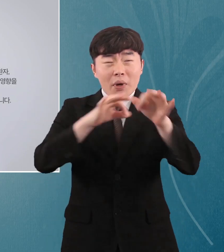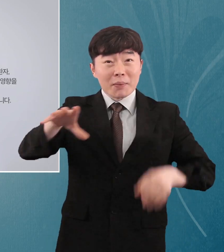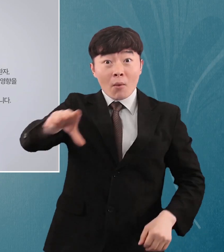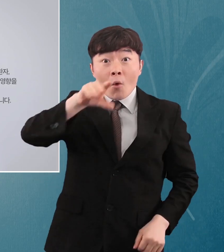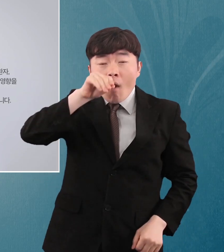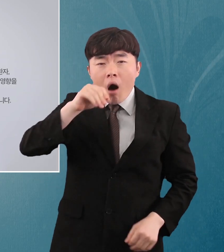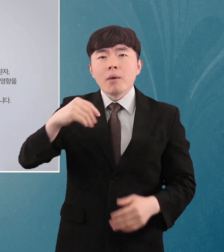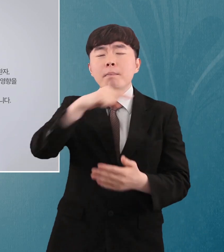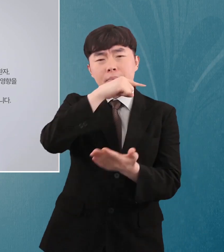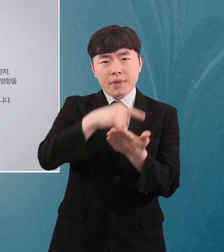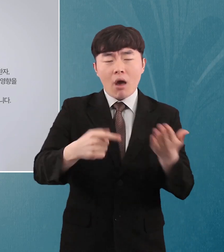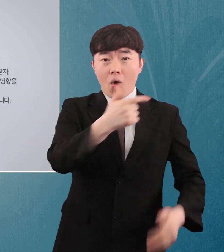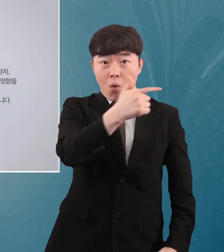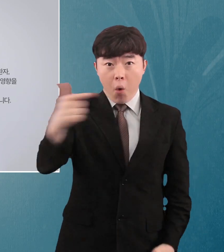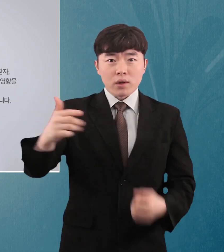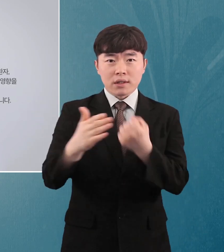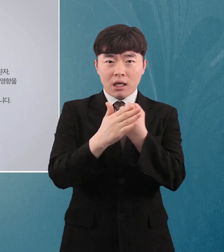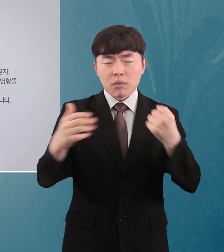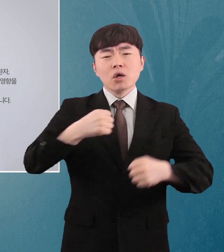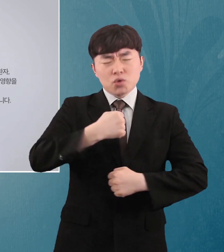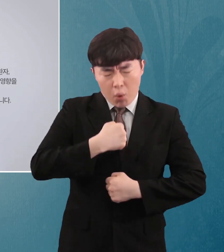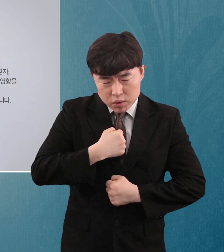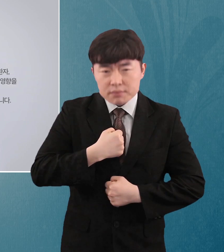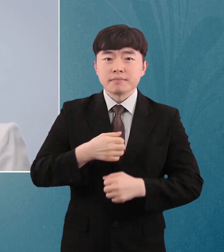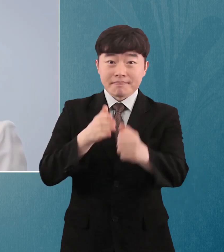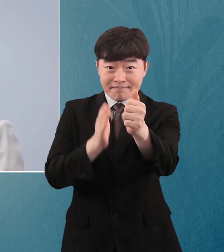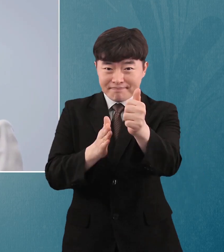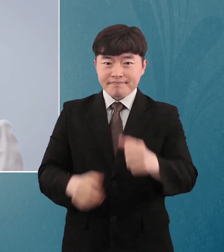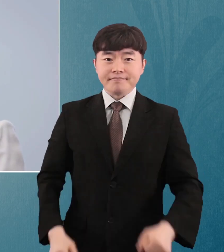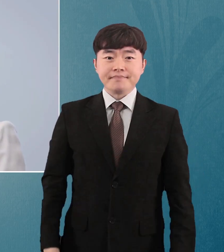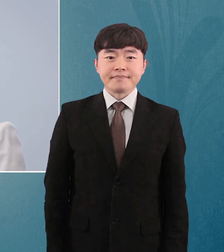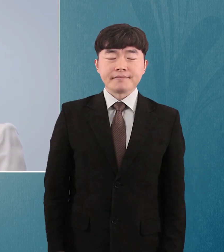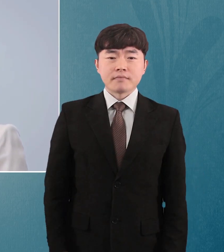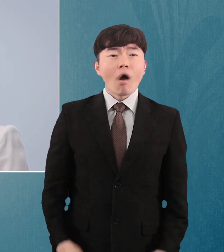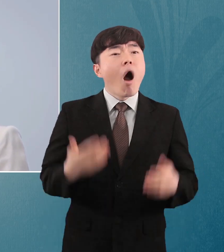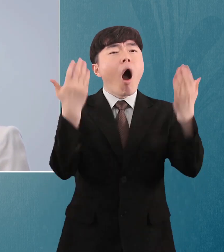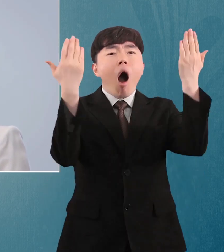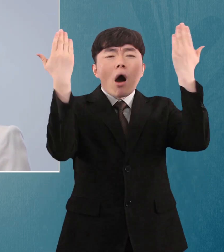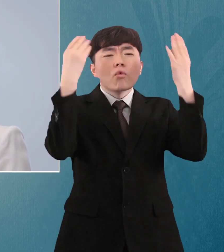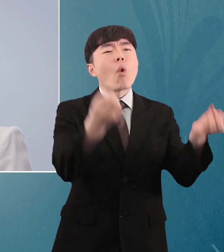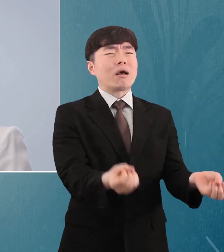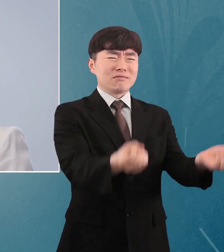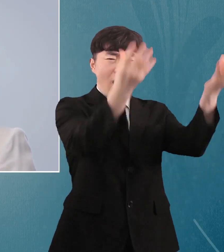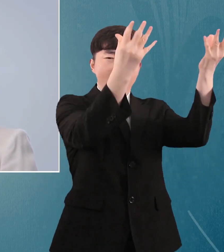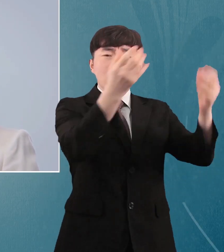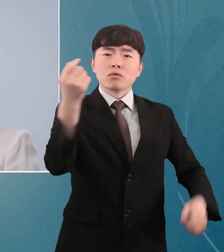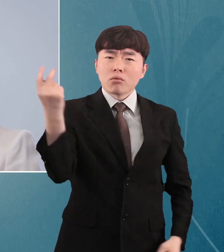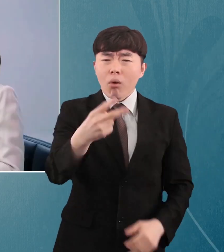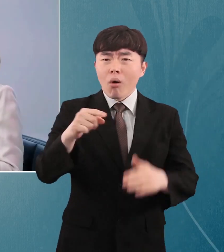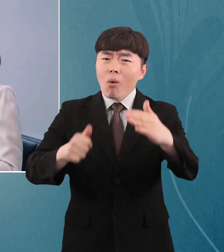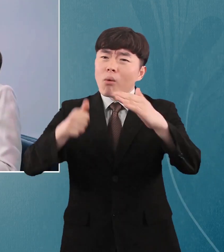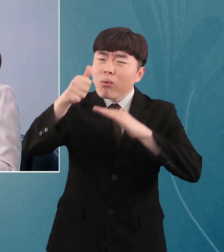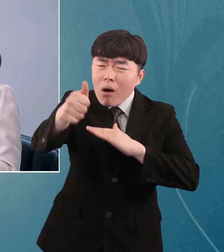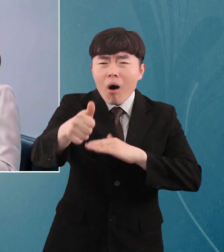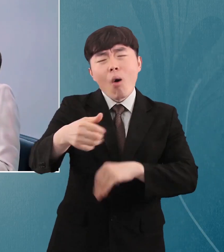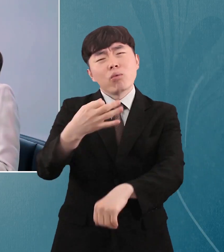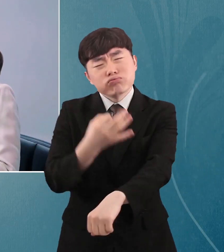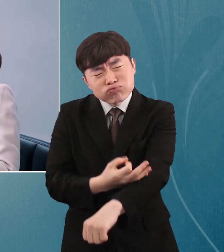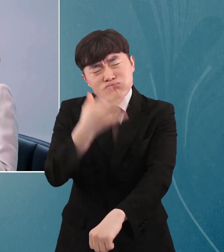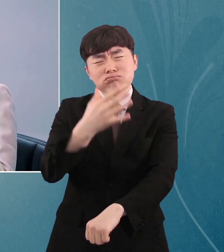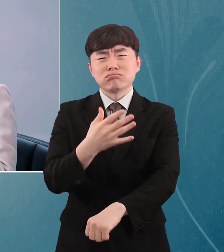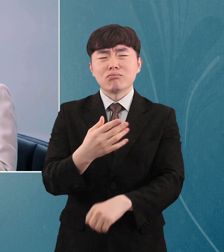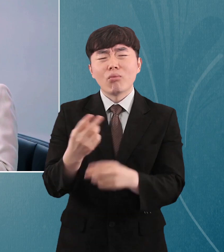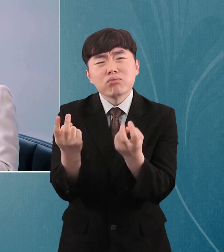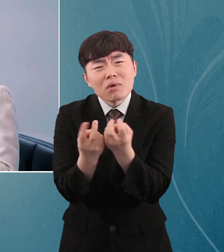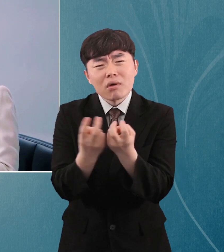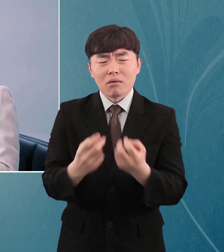많은 영향을 받을 수 있으므로 더욱 주의가 필요합니다. 그렇더라도 이 학교 행사나 부득이한 사정 때문에 야외 활동 등에